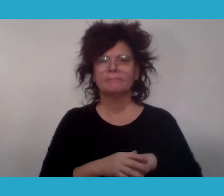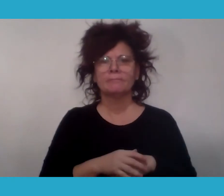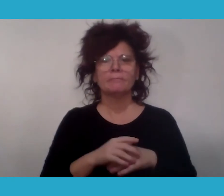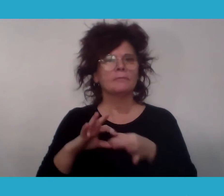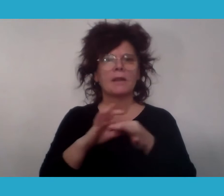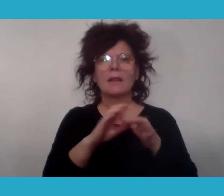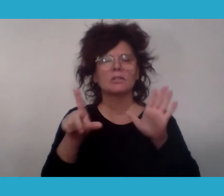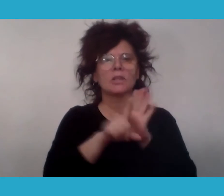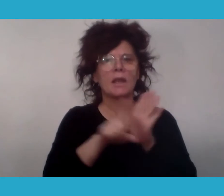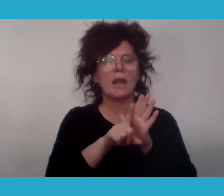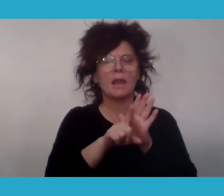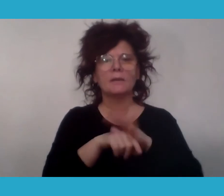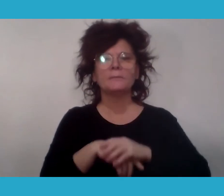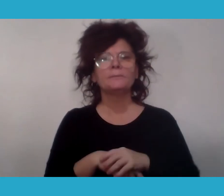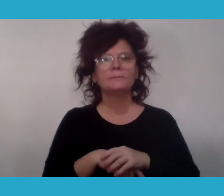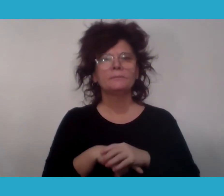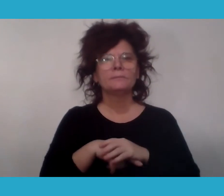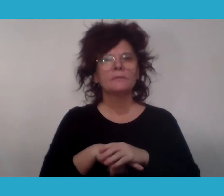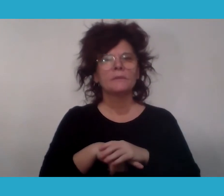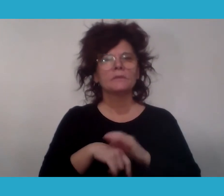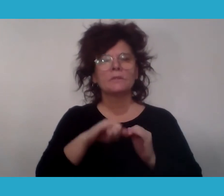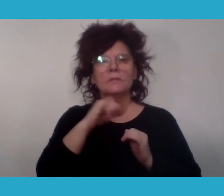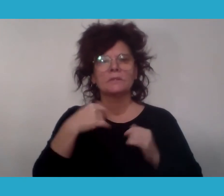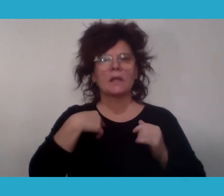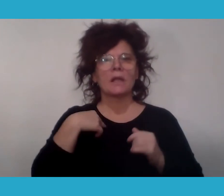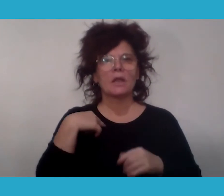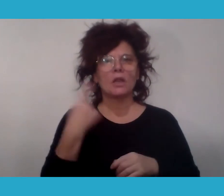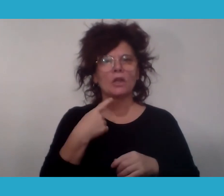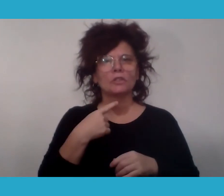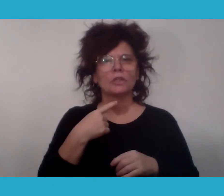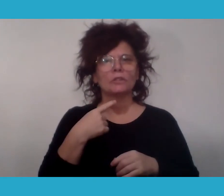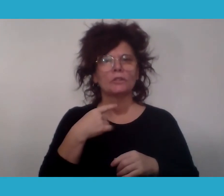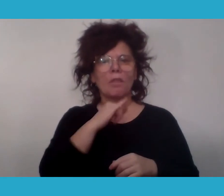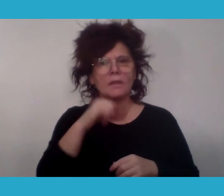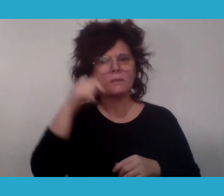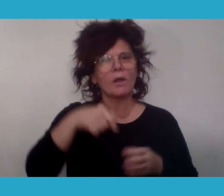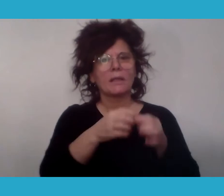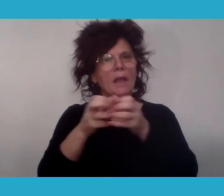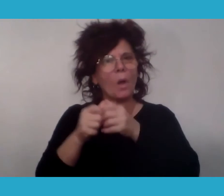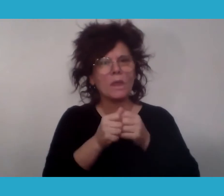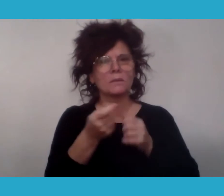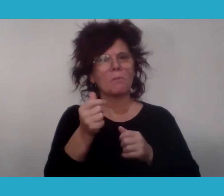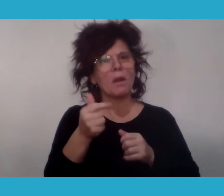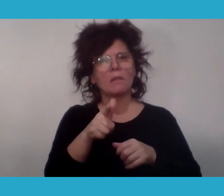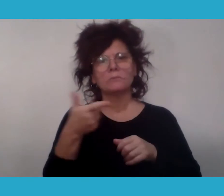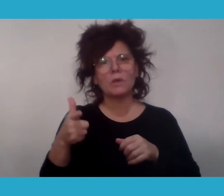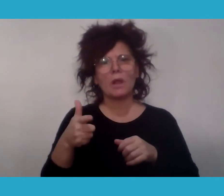Constitución Nacional, dando lectura a este. Por eso dice, estamos acá para considerar que esta audiencia no tiene validez, pidiendo que se declare